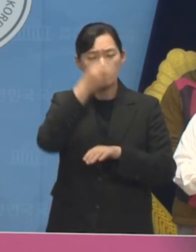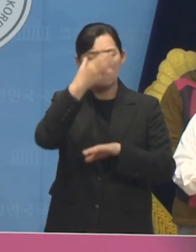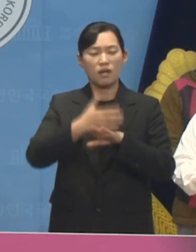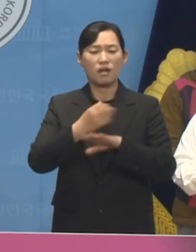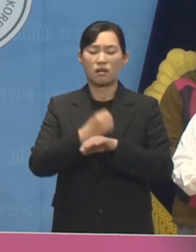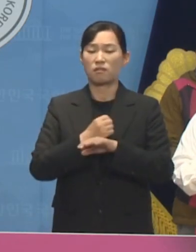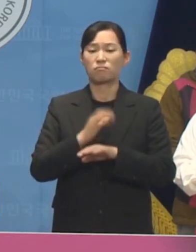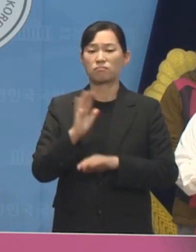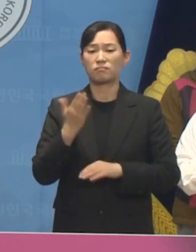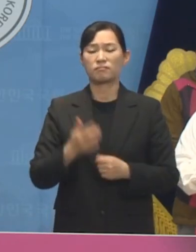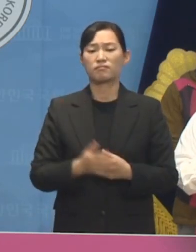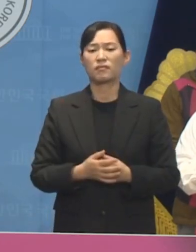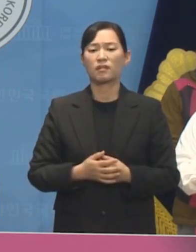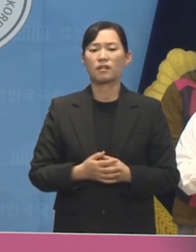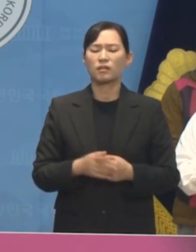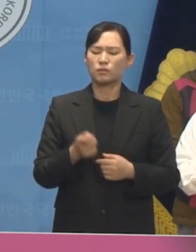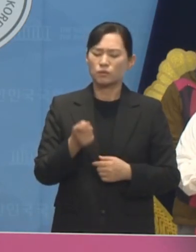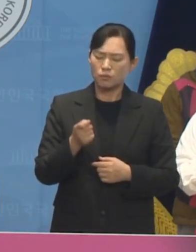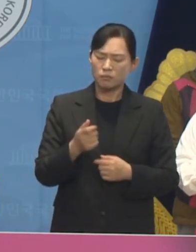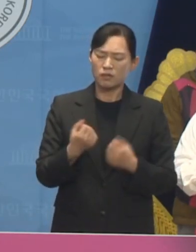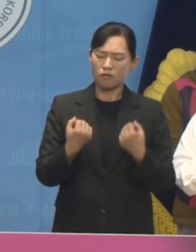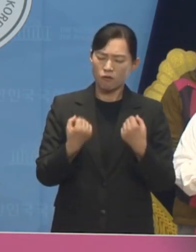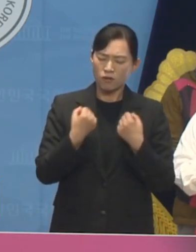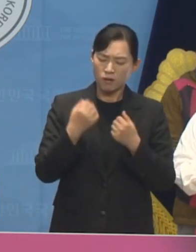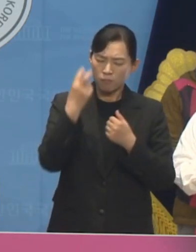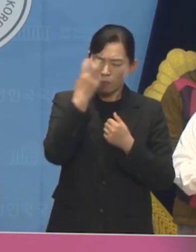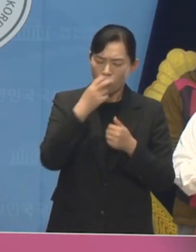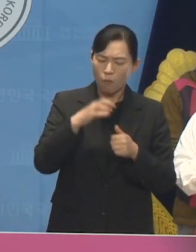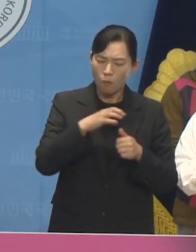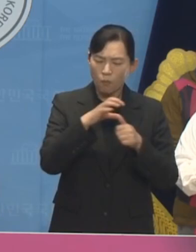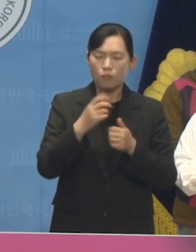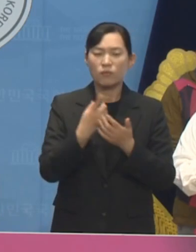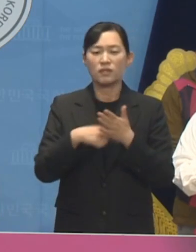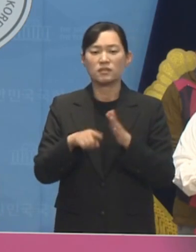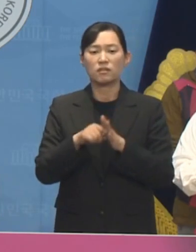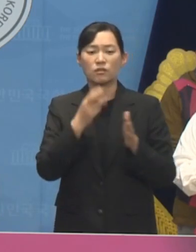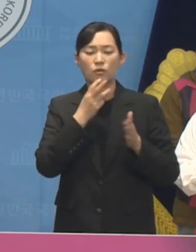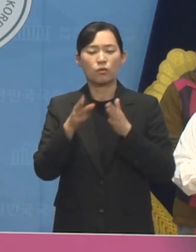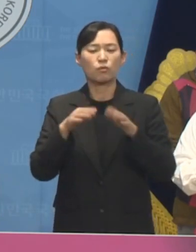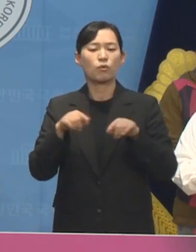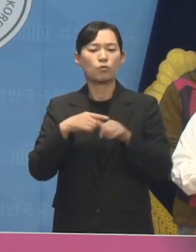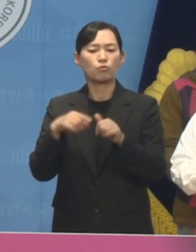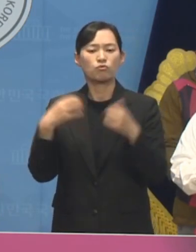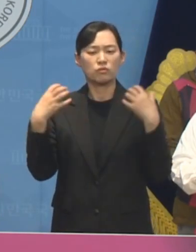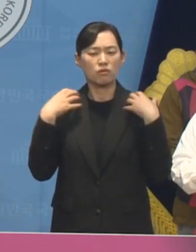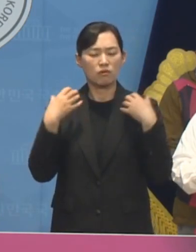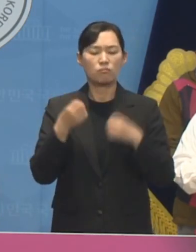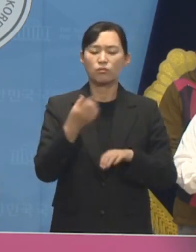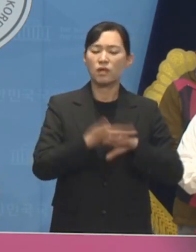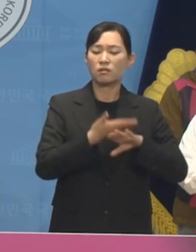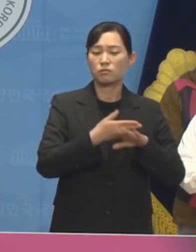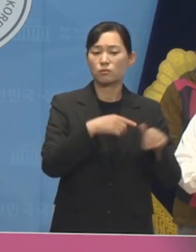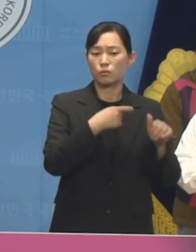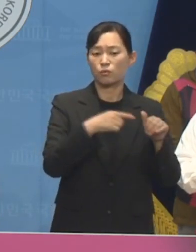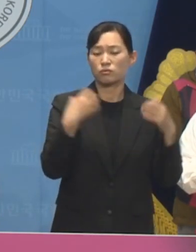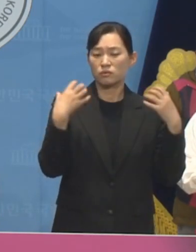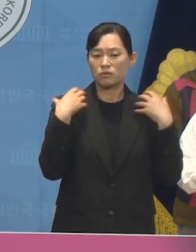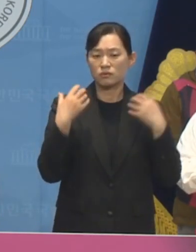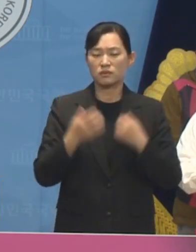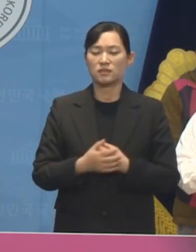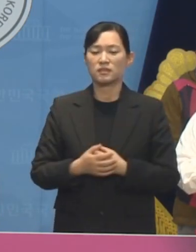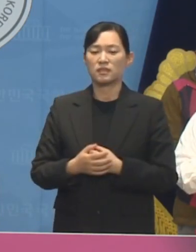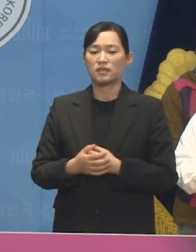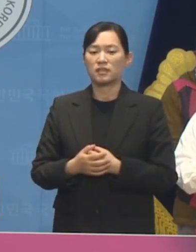합니다. 그래서 조금이나마 건강을 보호하려고 경기도교육청을 비롯한 다른 교육청들은 교직원